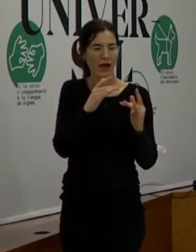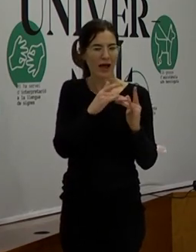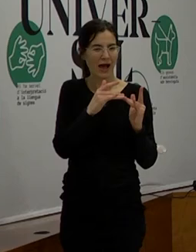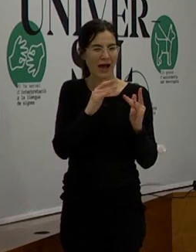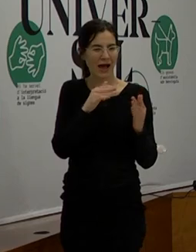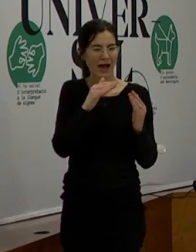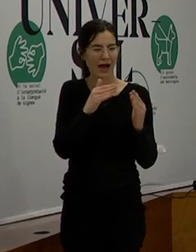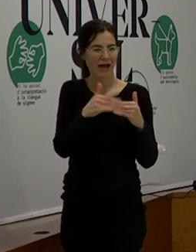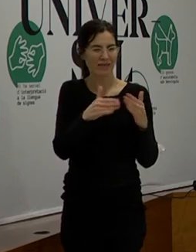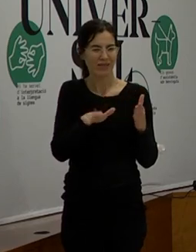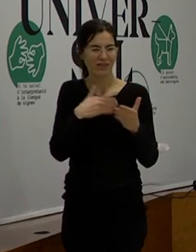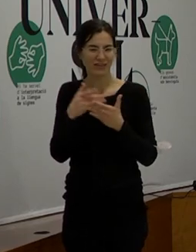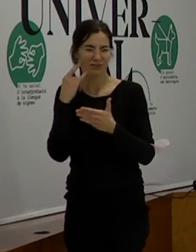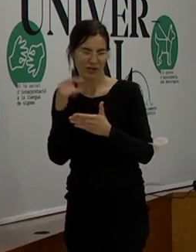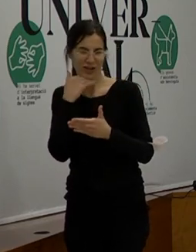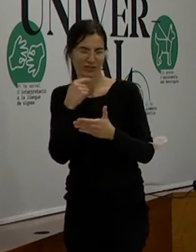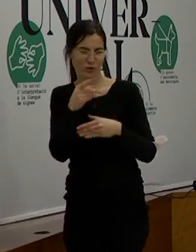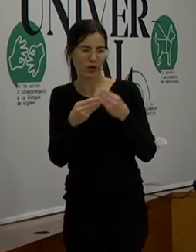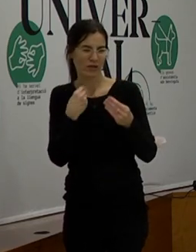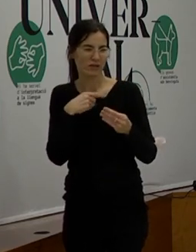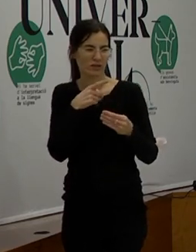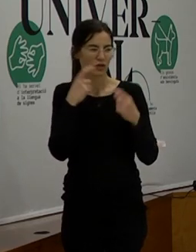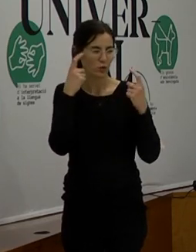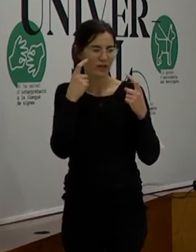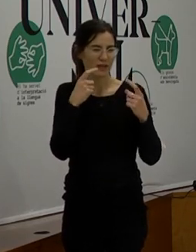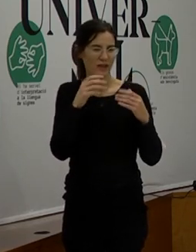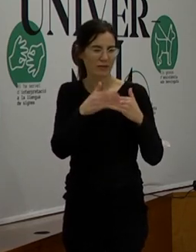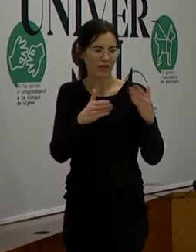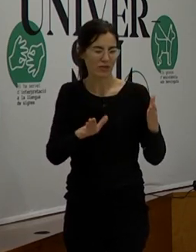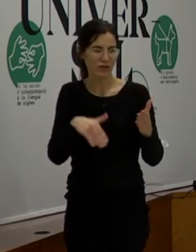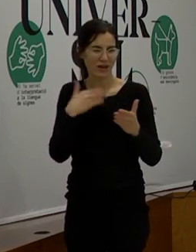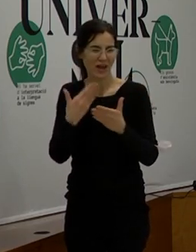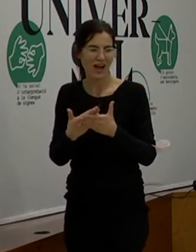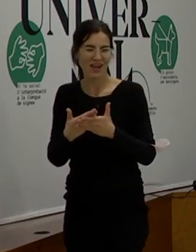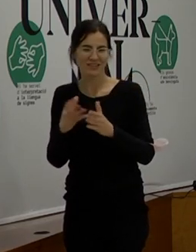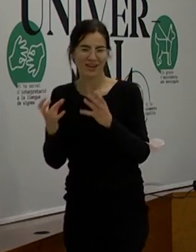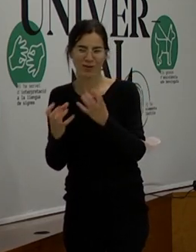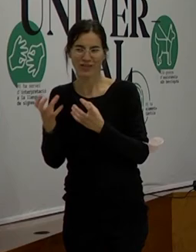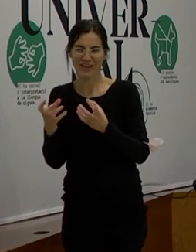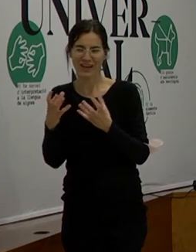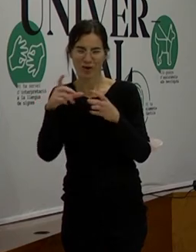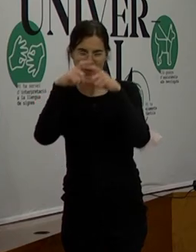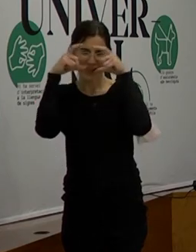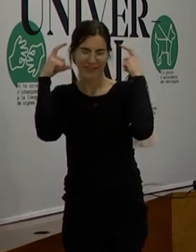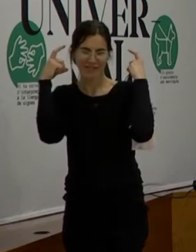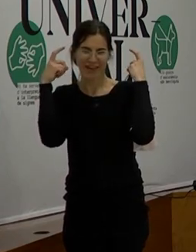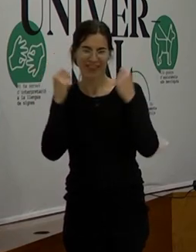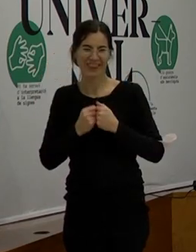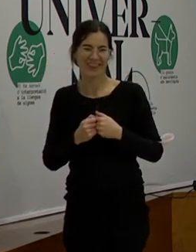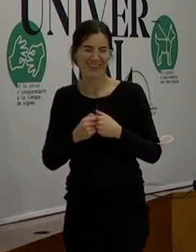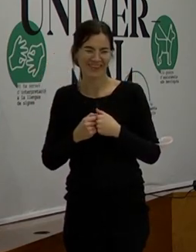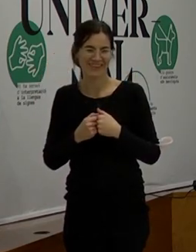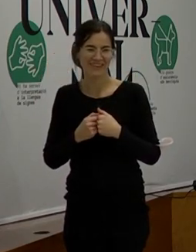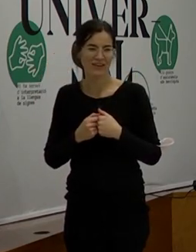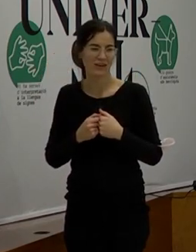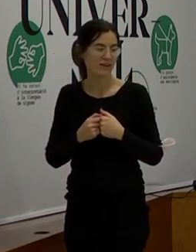sé que lo haces cada día, ¿no? De la habitación a la cocina con el antifaz. ¡Oh!